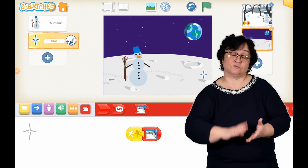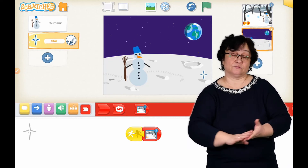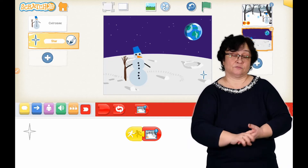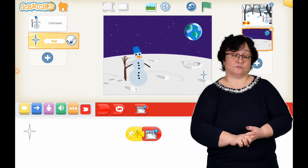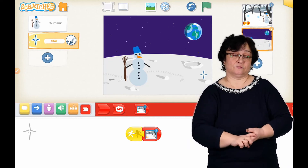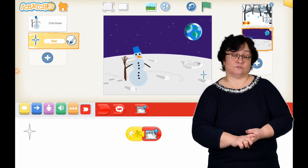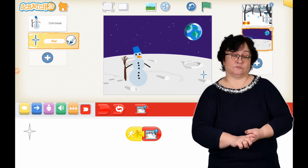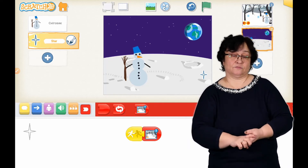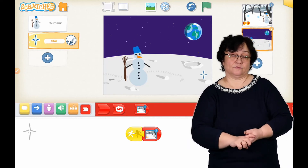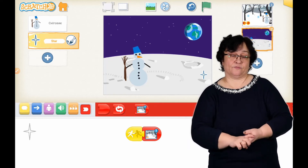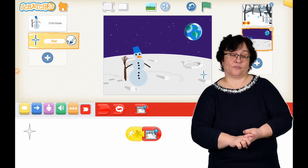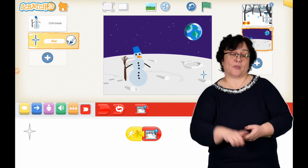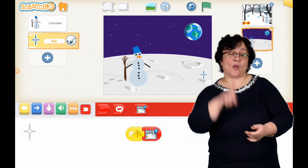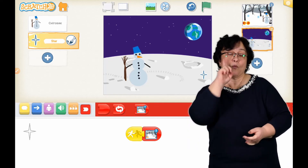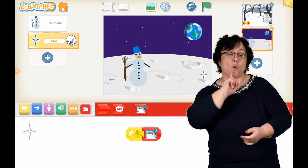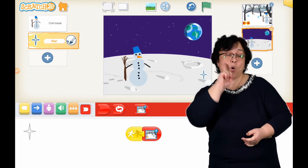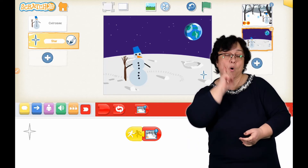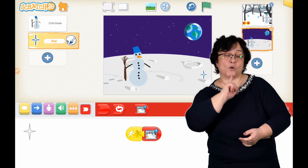Спробуєш?